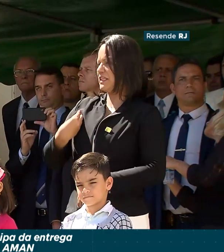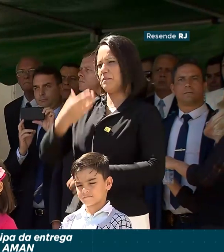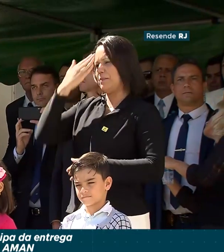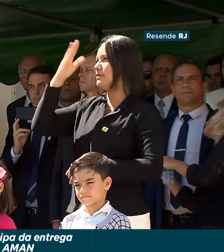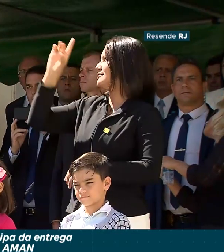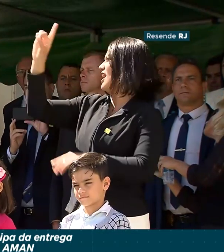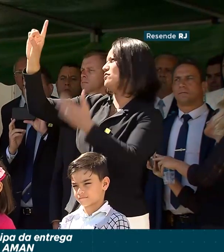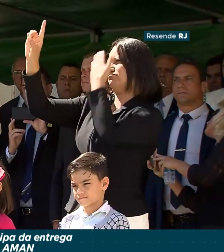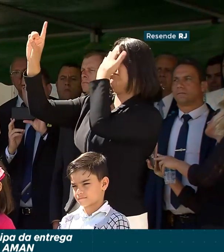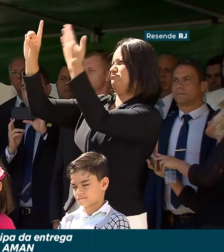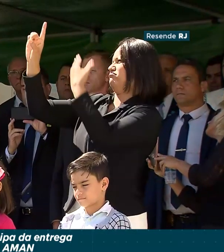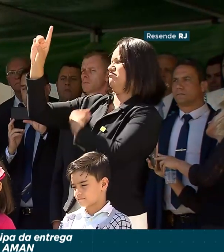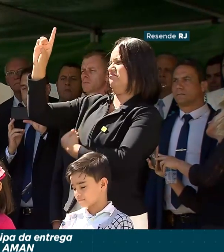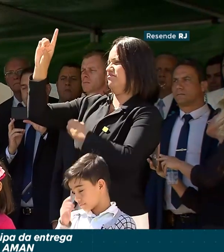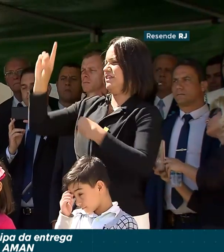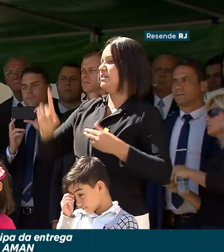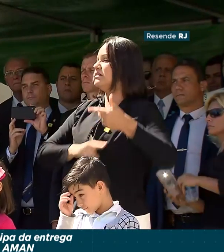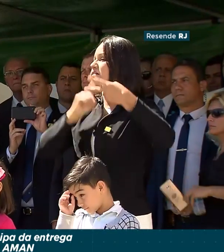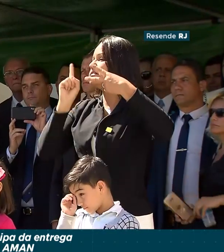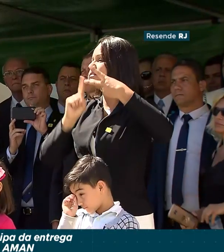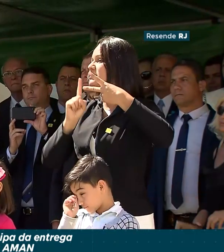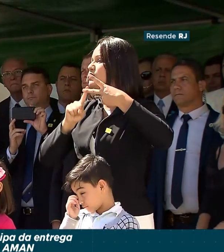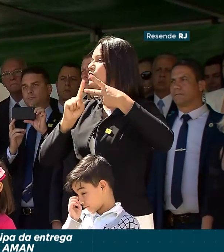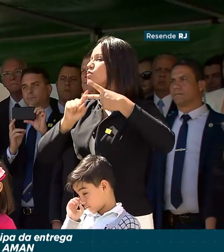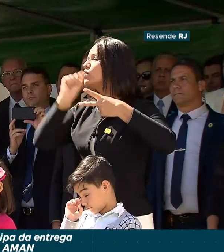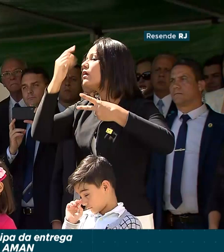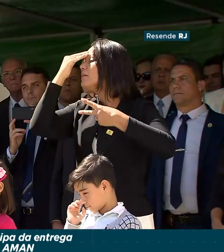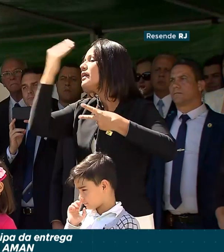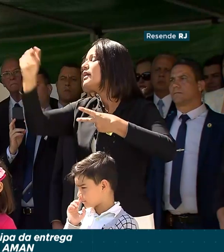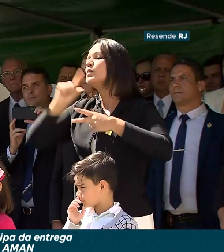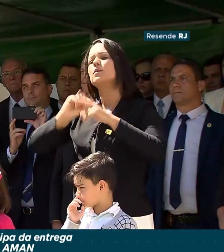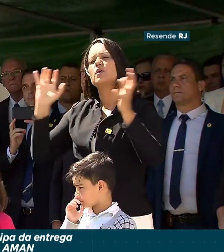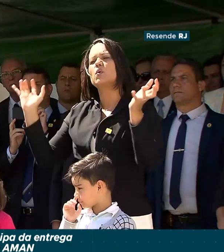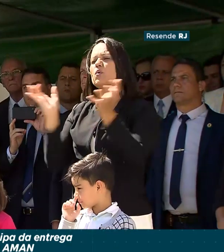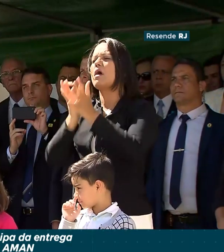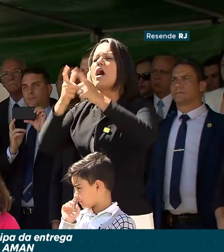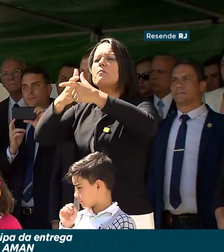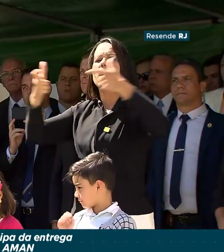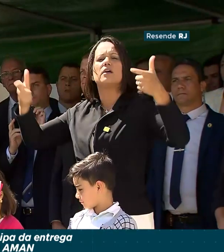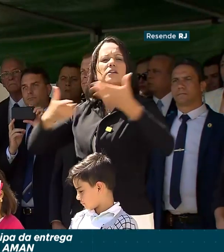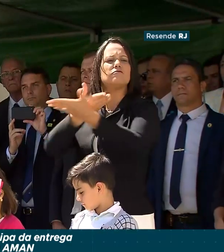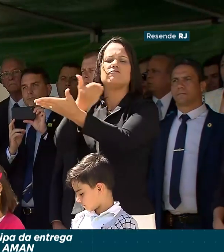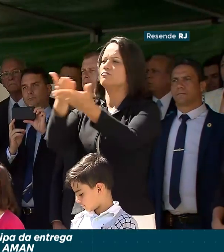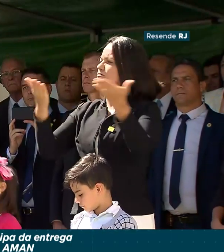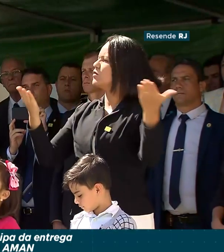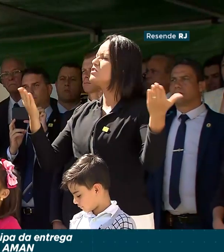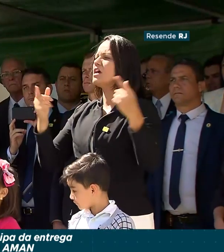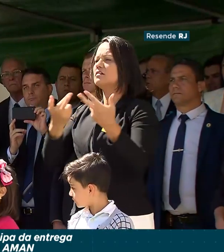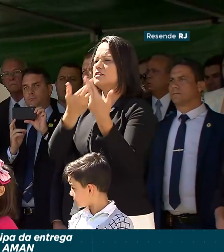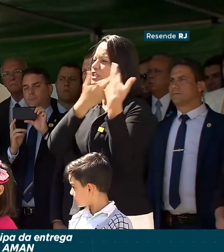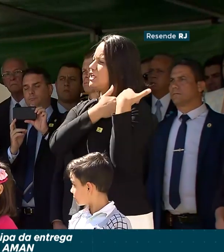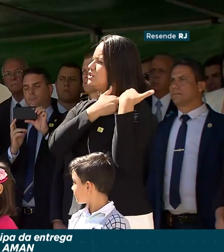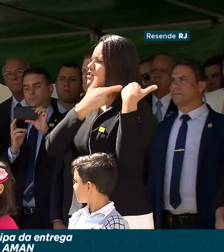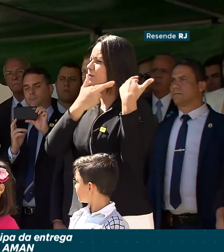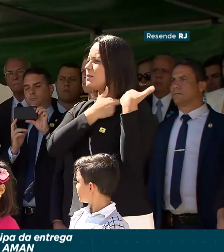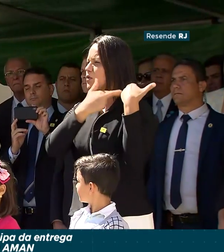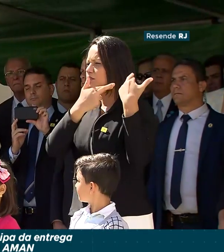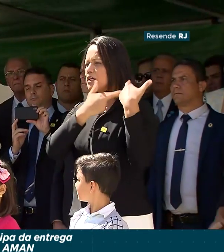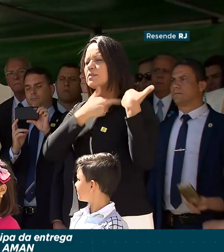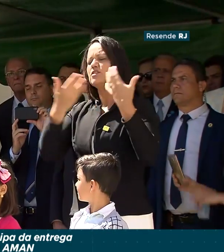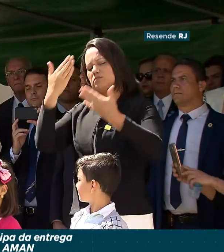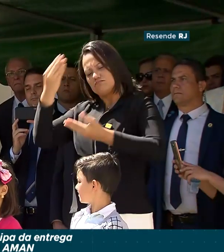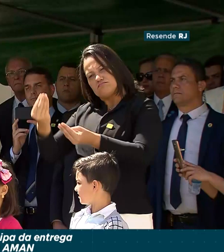Deus, e num segundo momento, às mãos da grande maioria de vocês, a responsabilidade de